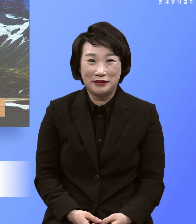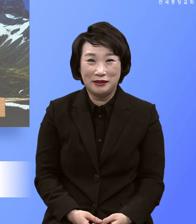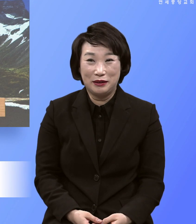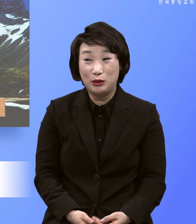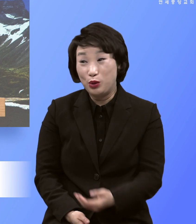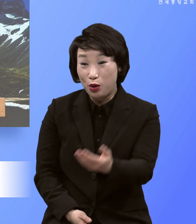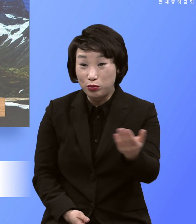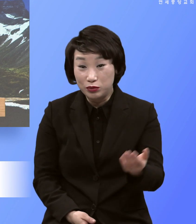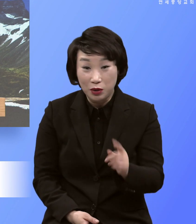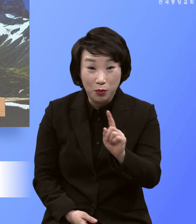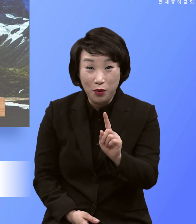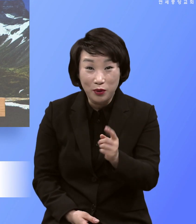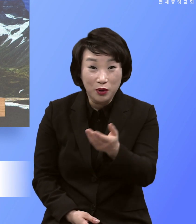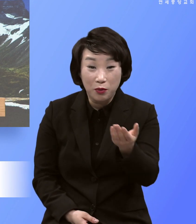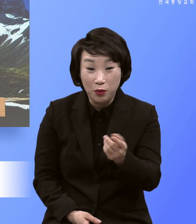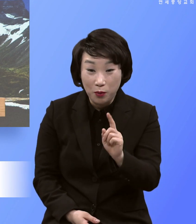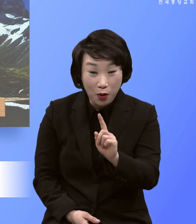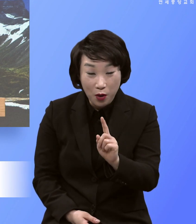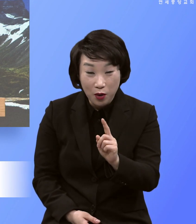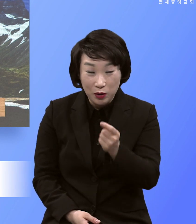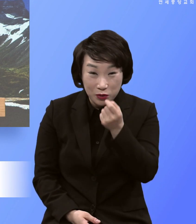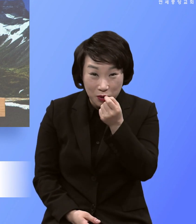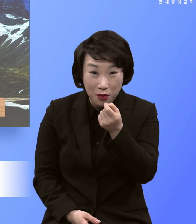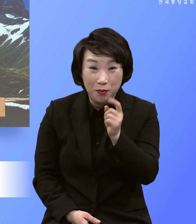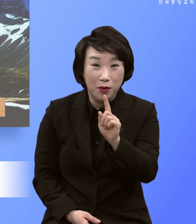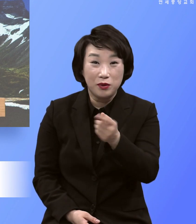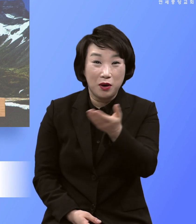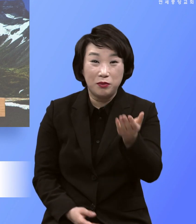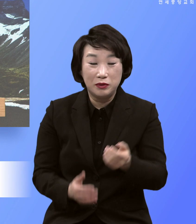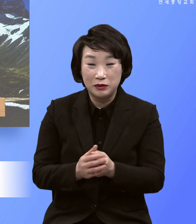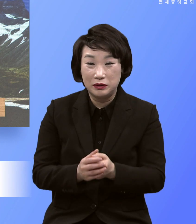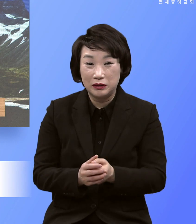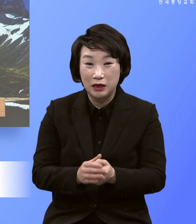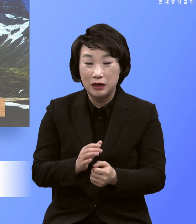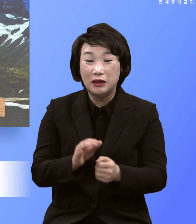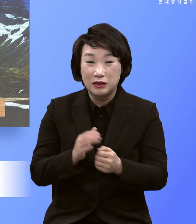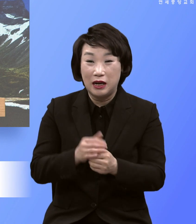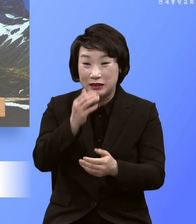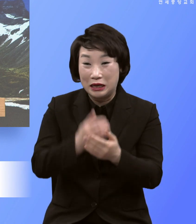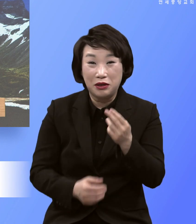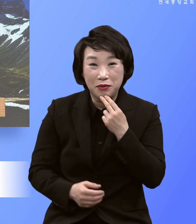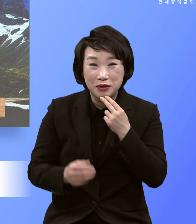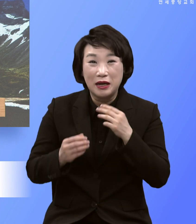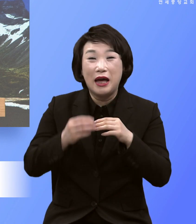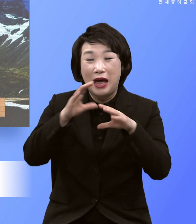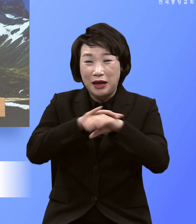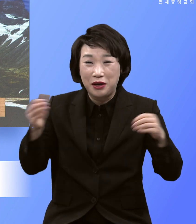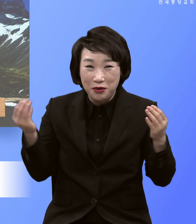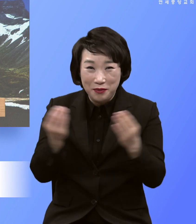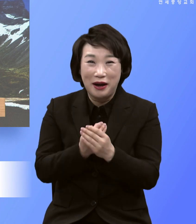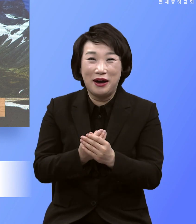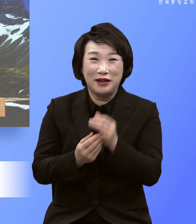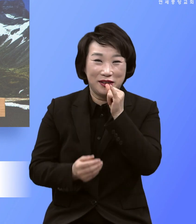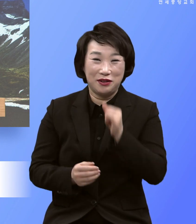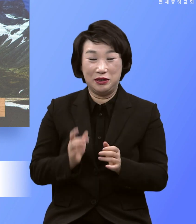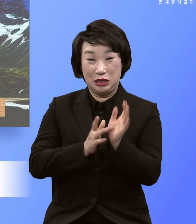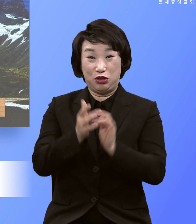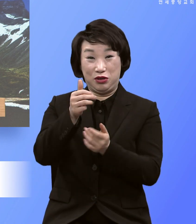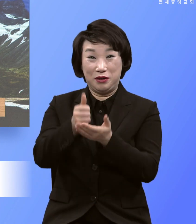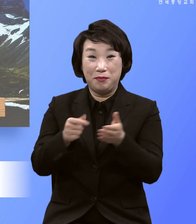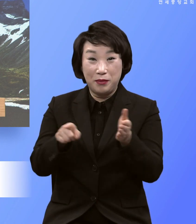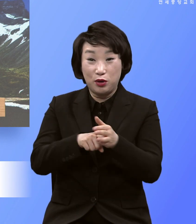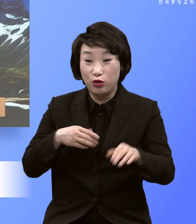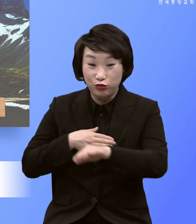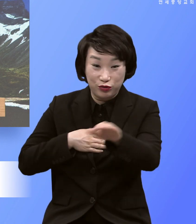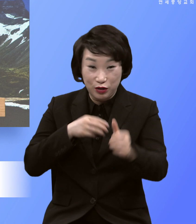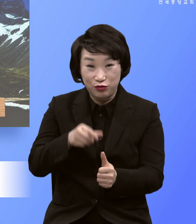뭐 어디 어느 것 하나 흠없이 해결해 주셨고 예수 믿고 구원받은